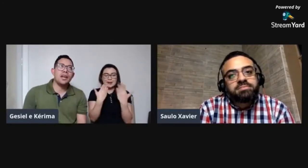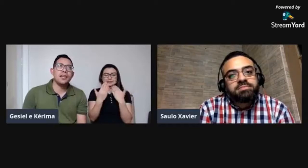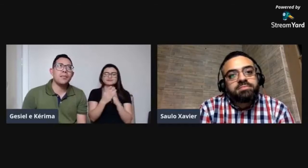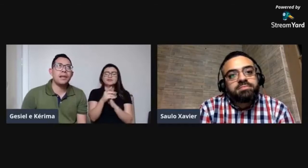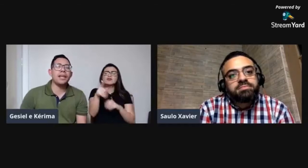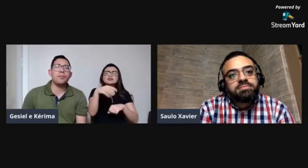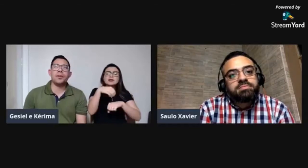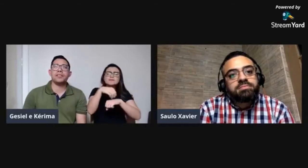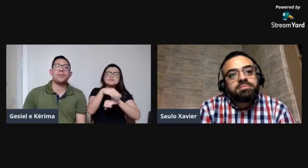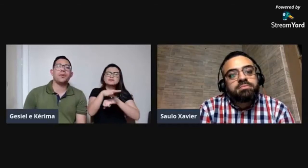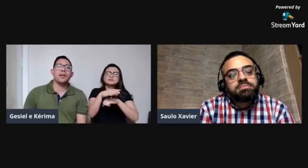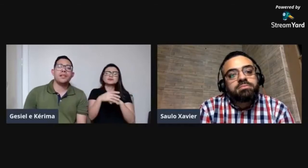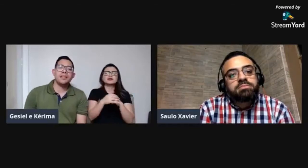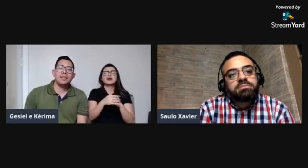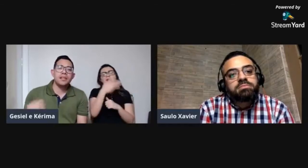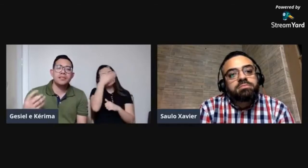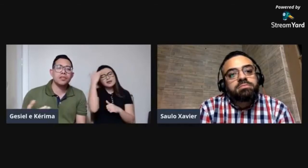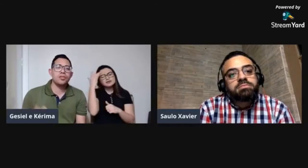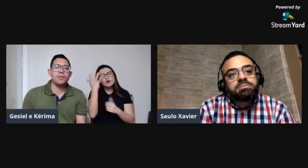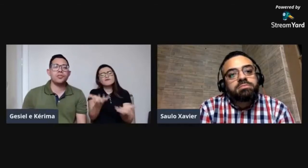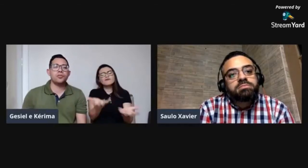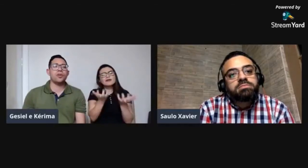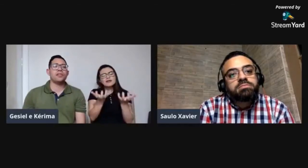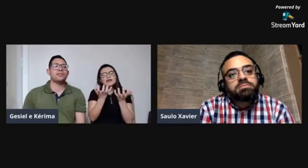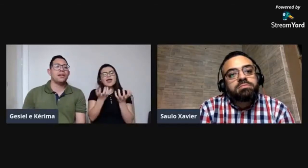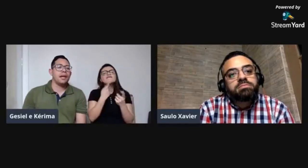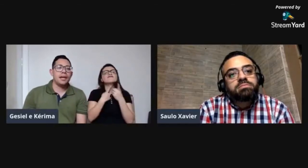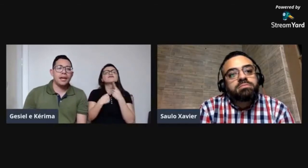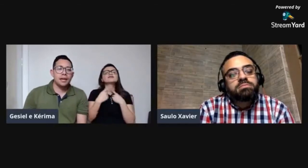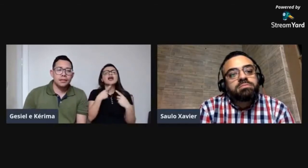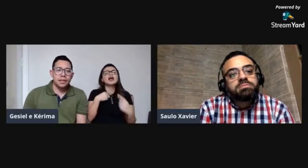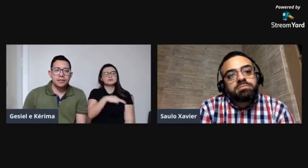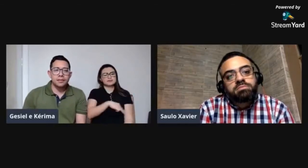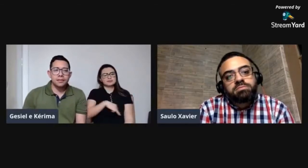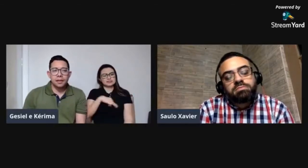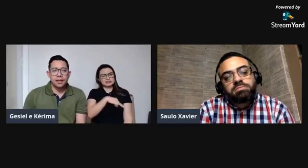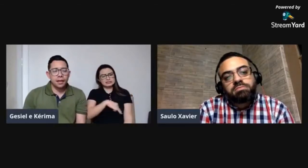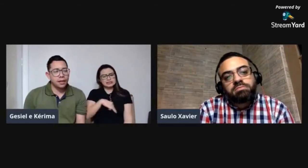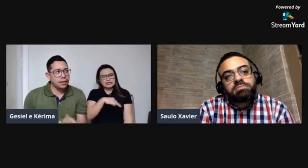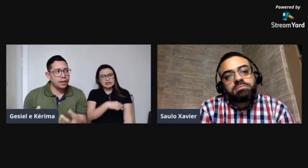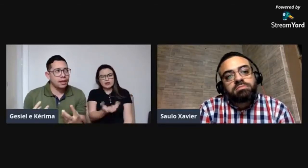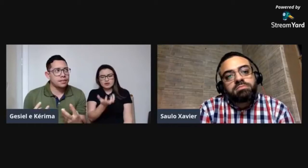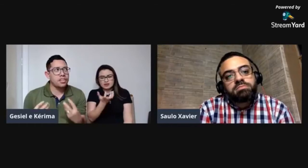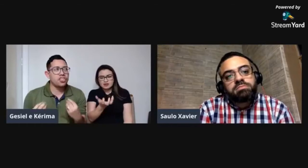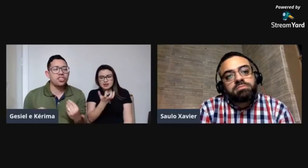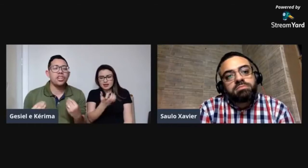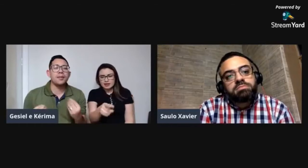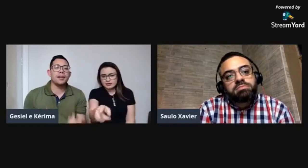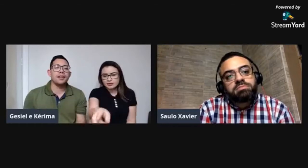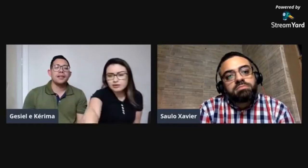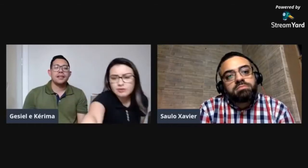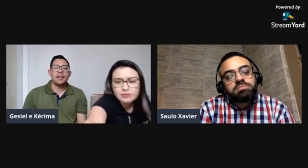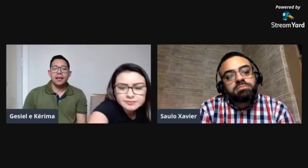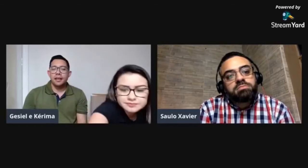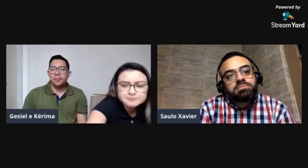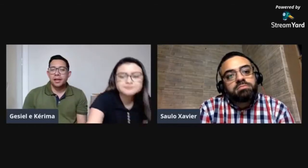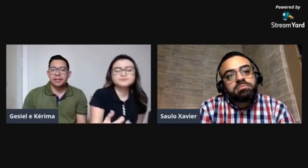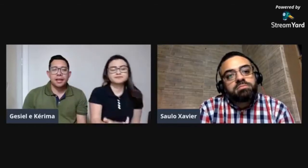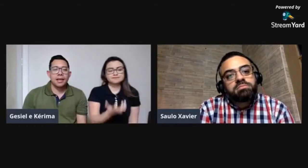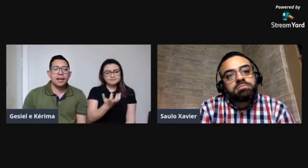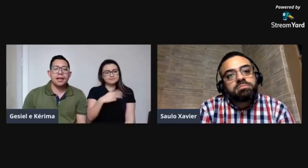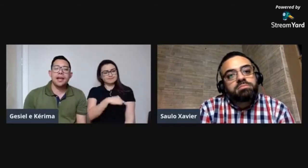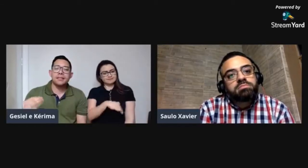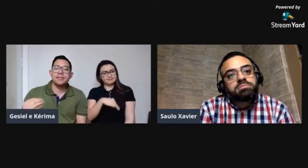que você deixaria para quem, por exemplo, tem esse desejo de missões, tem essa chama, né,